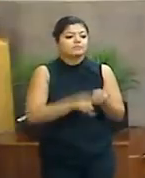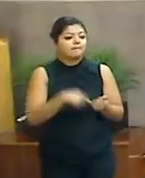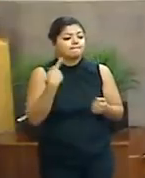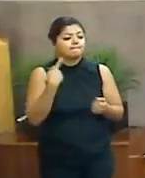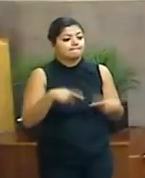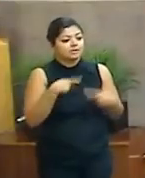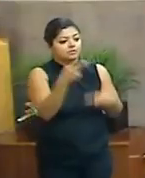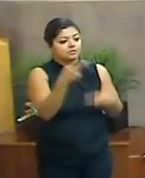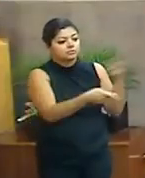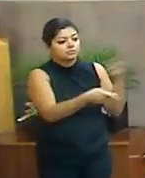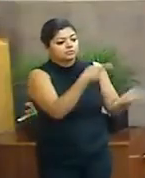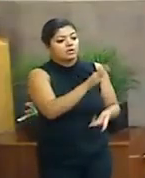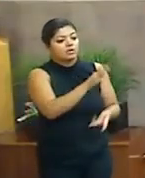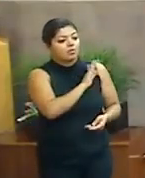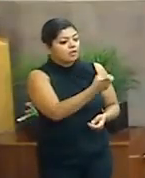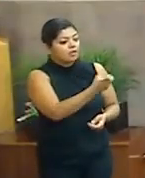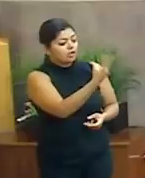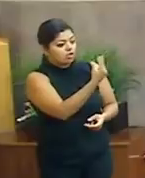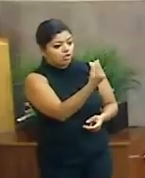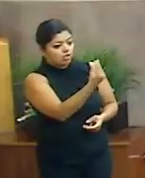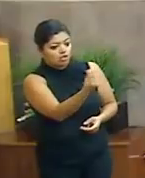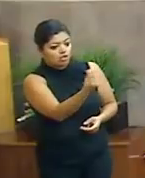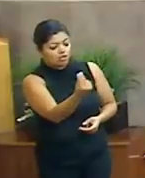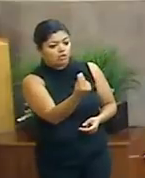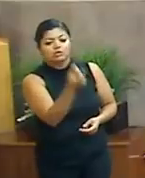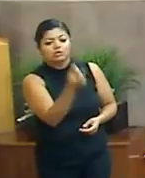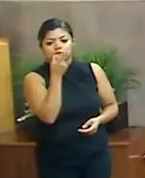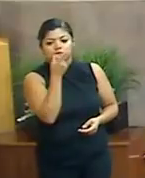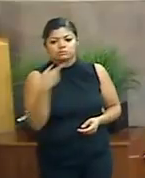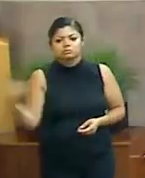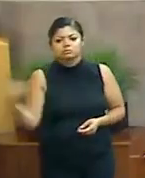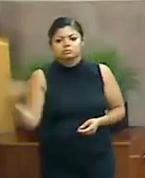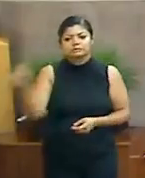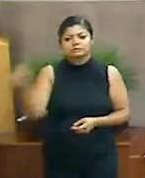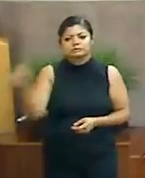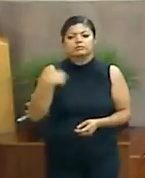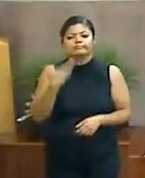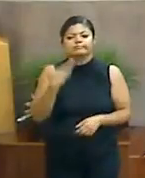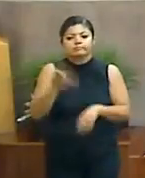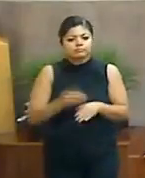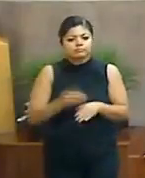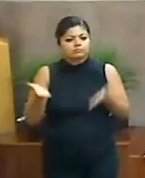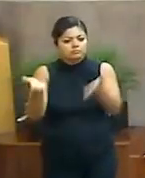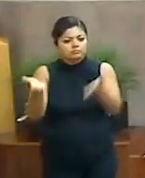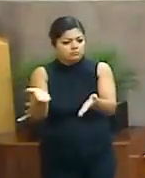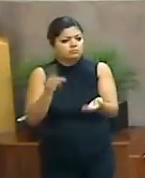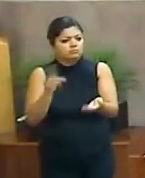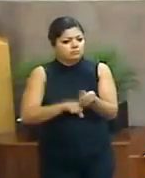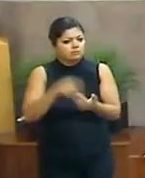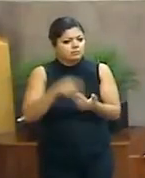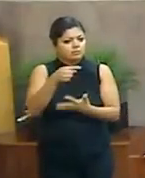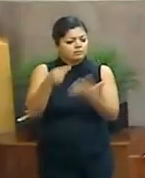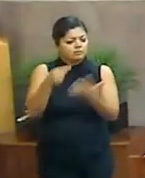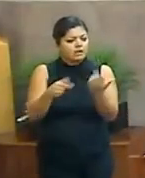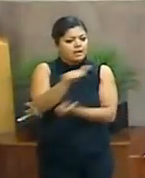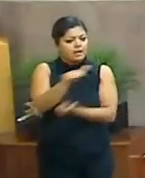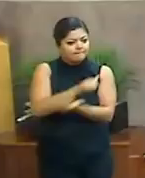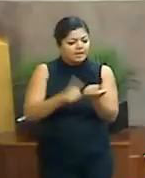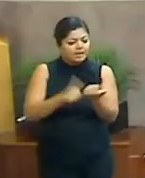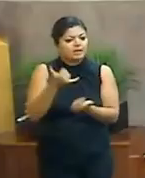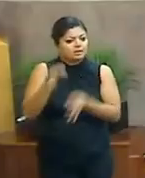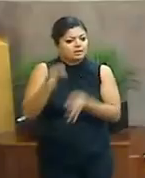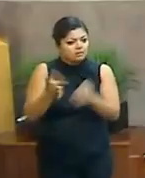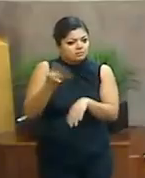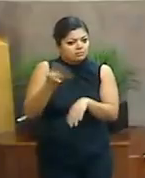pueda lograr una determinación administrativa que tuvo que cumplir con parámetros técnicos ambientales y jurídicos para ser